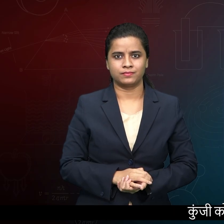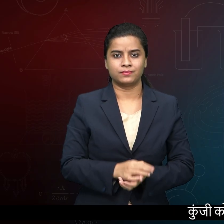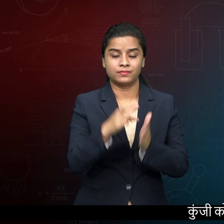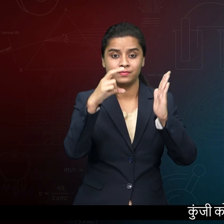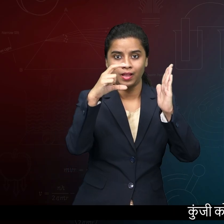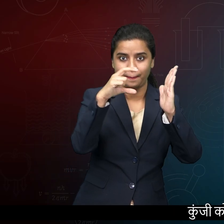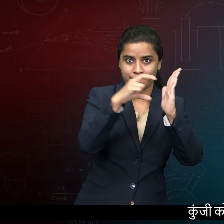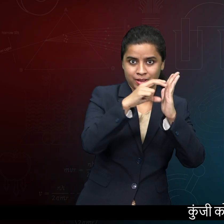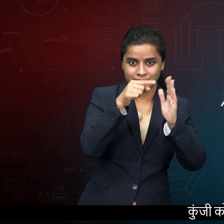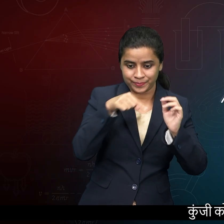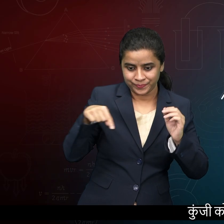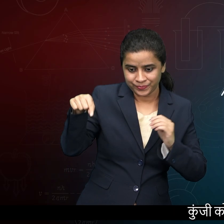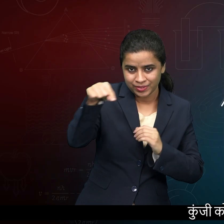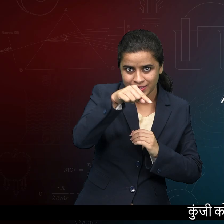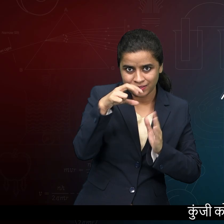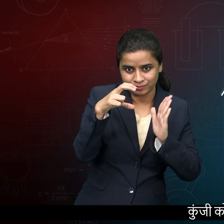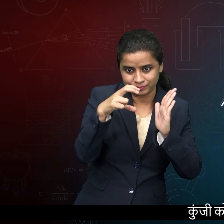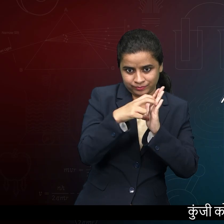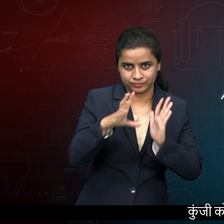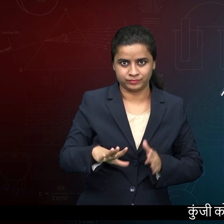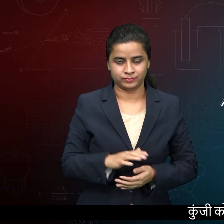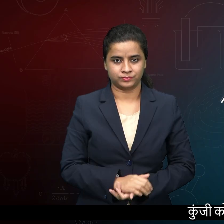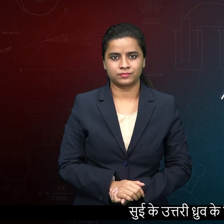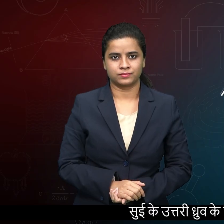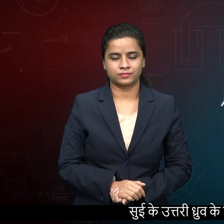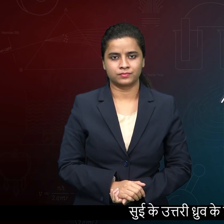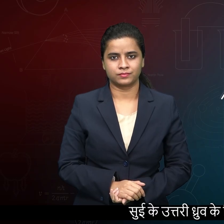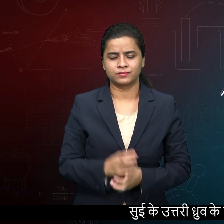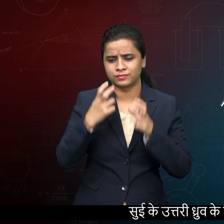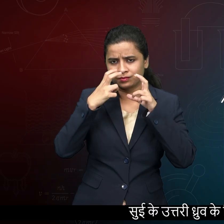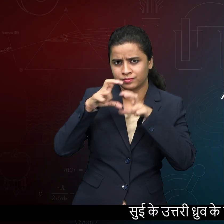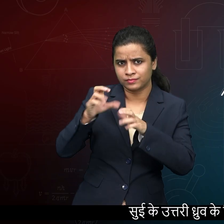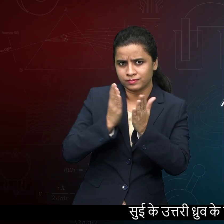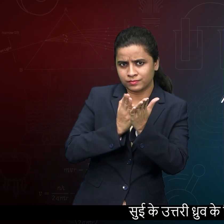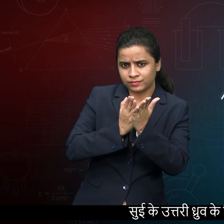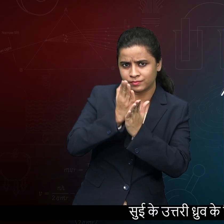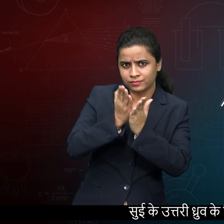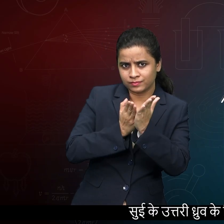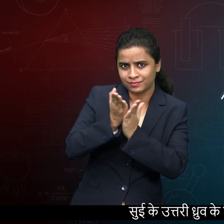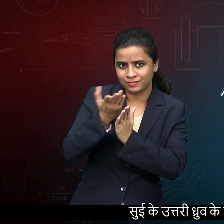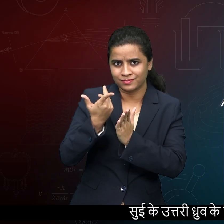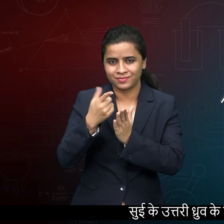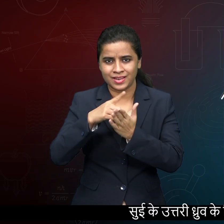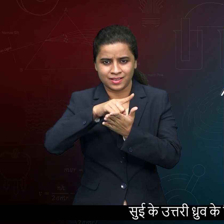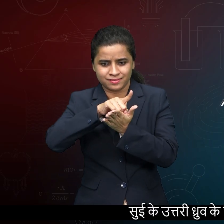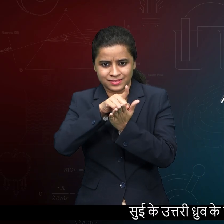कुंजी के परिपथ में प्लंग करें। सुई के उत्तरी ध्रुव के विक्षेप की दिशा